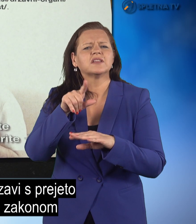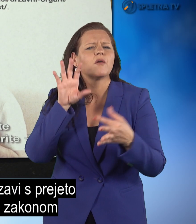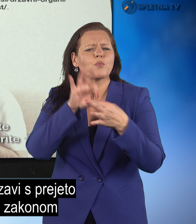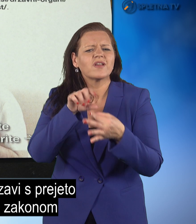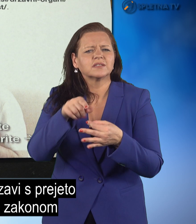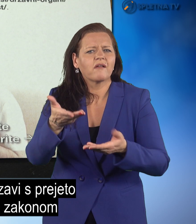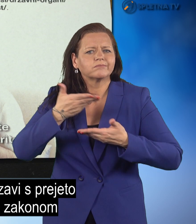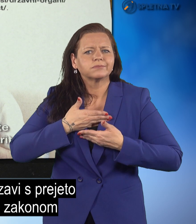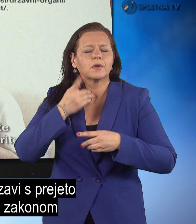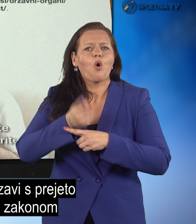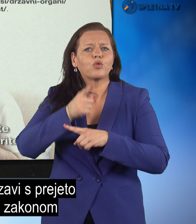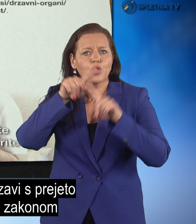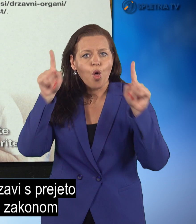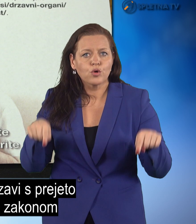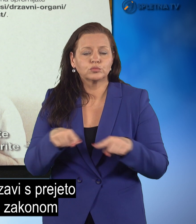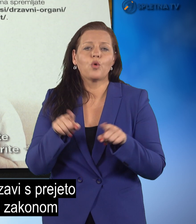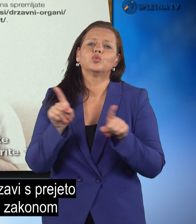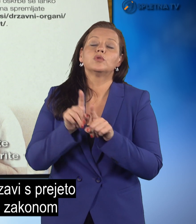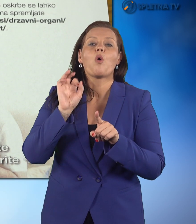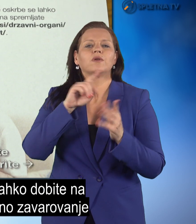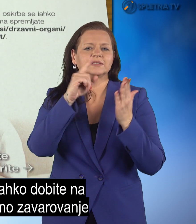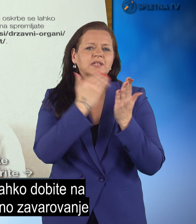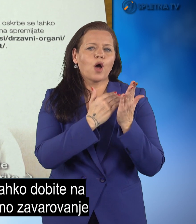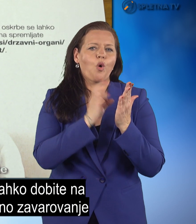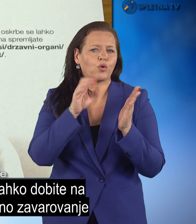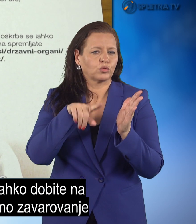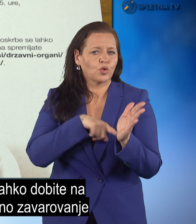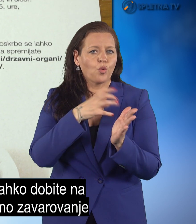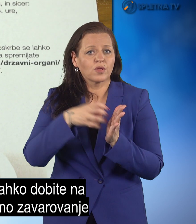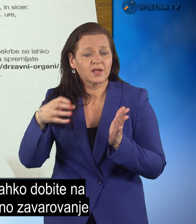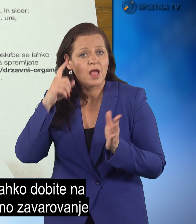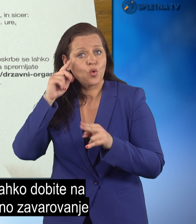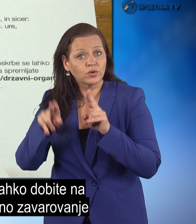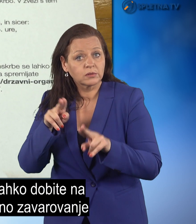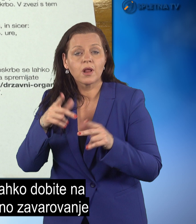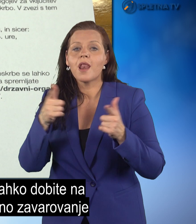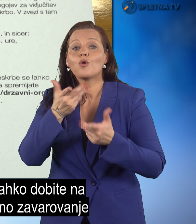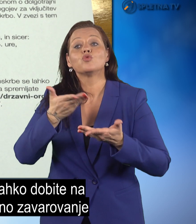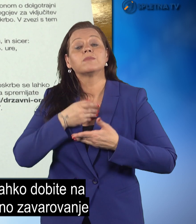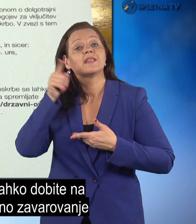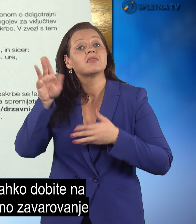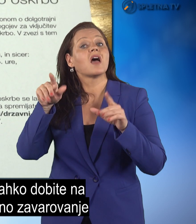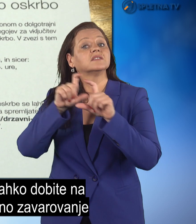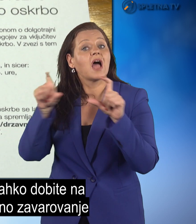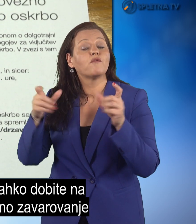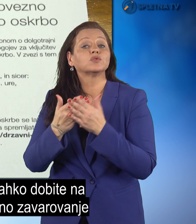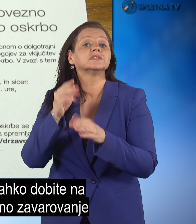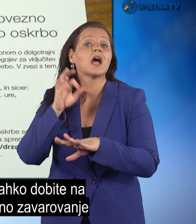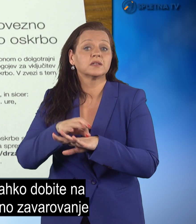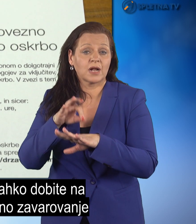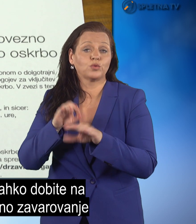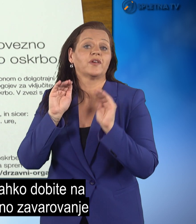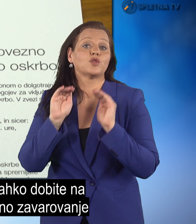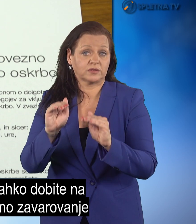Informacije v povezavi s sprejeto odločbo, kot tudi zakonom o dolgotrajni oskrbi, lahko dobite na Zavodu za zdravstveno zavarovanje